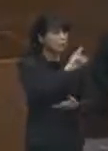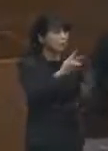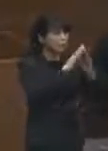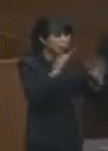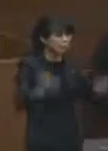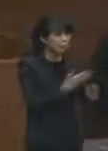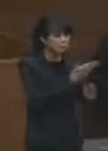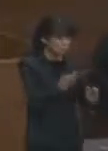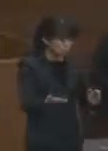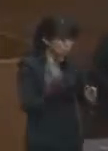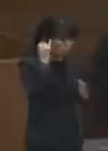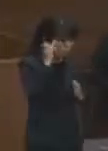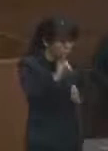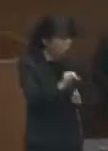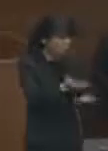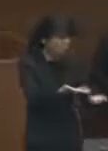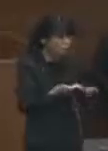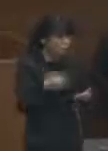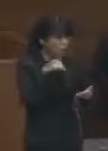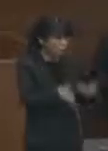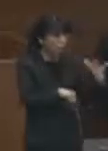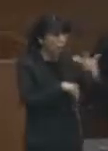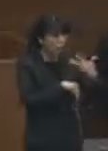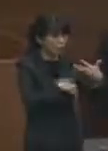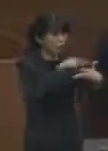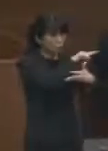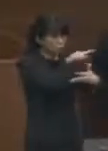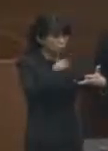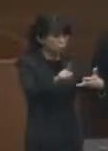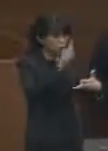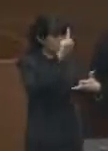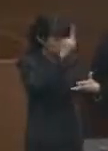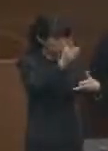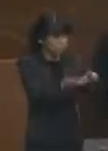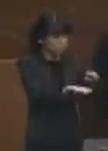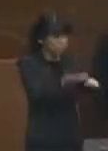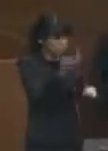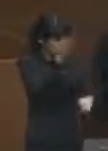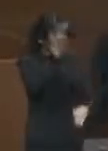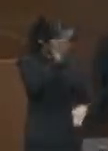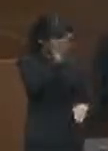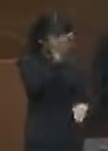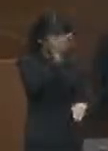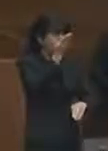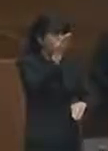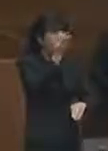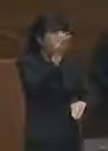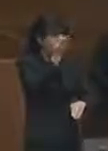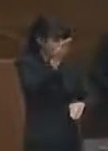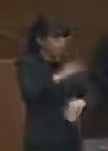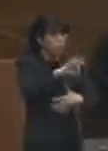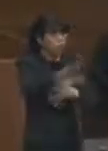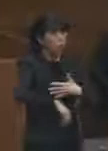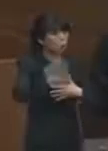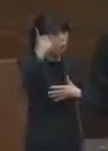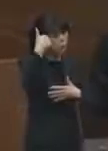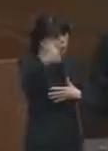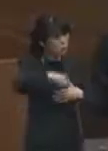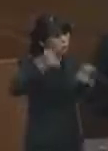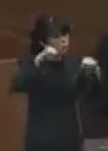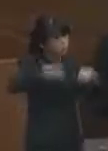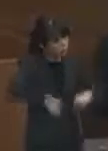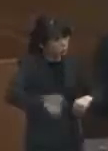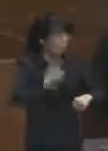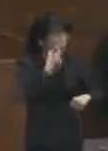見もいただく中で、8分の1以上ということでは、条例案そのものにご賛同をいただくことが難しい